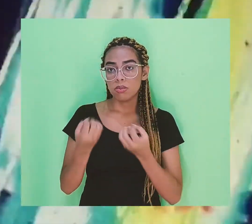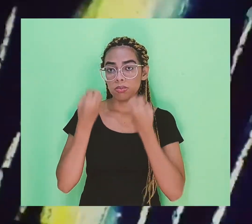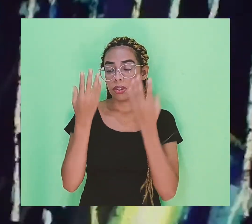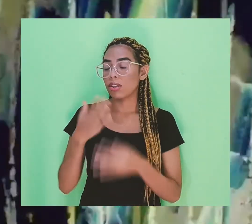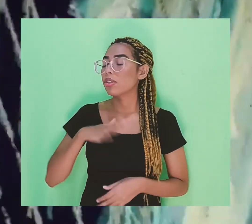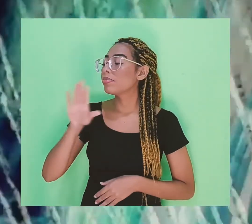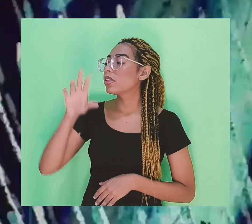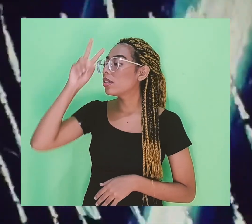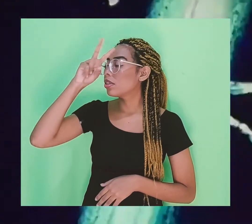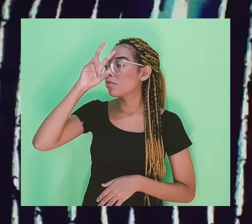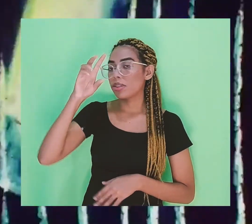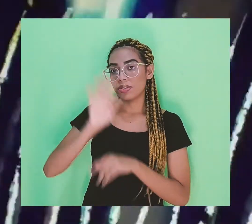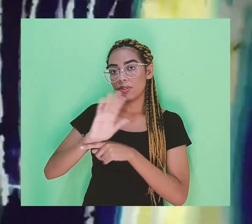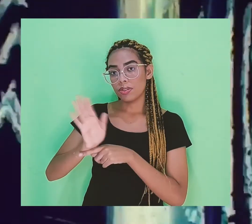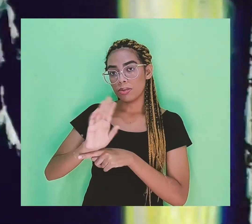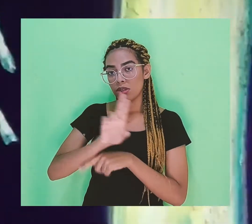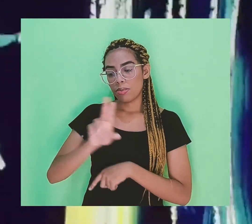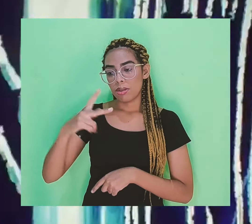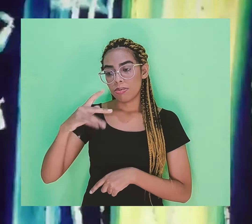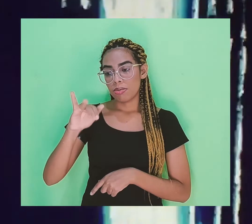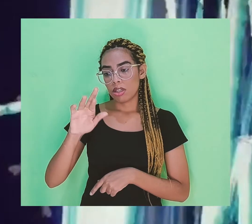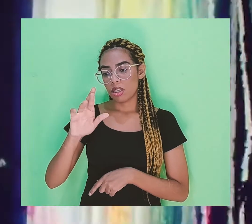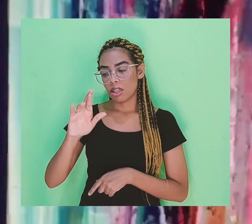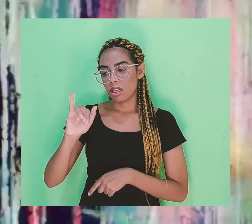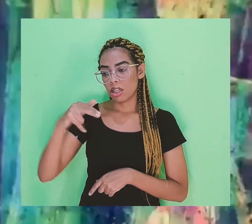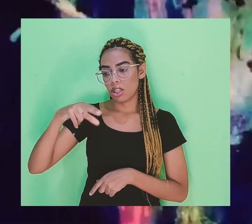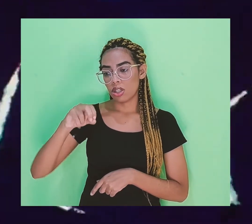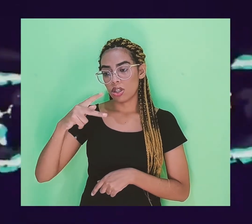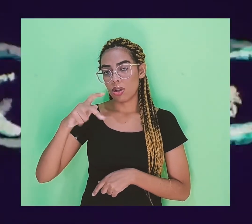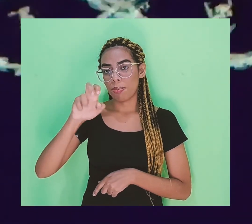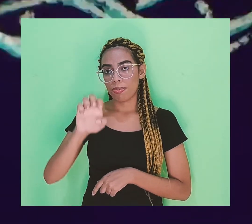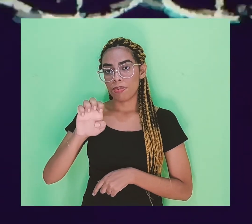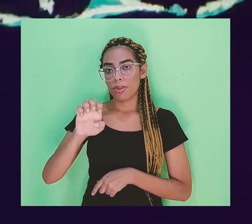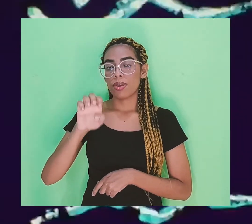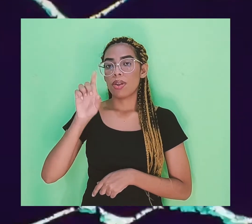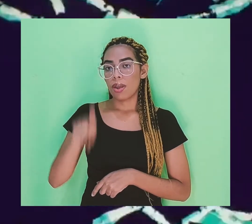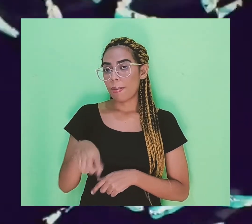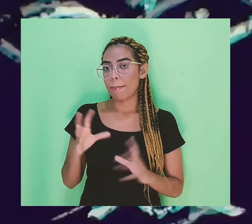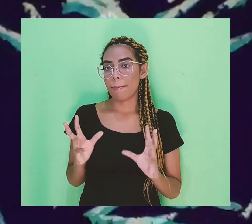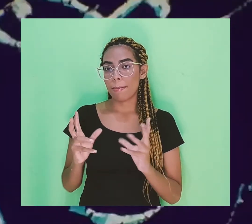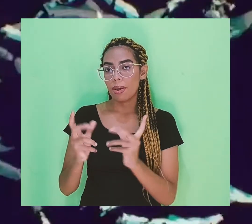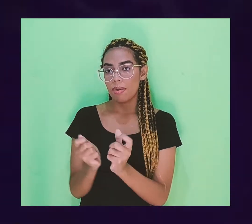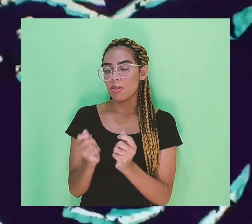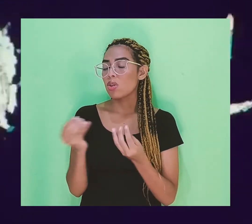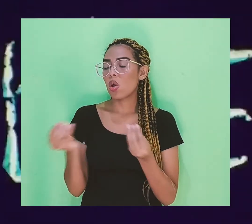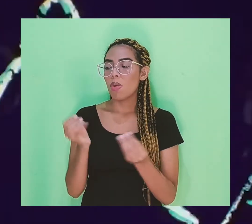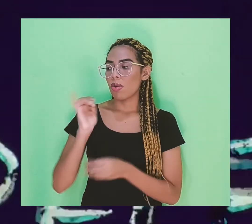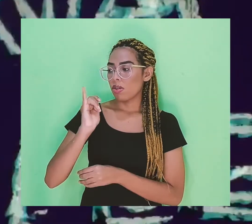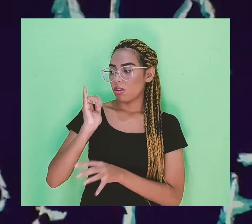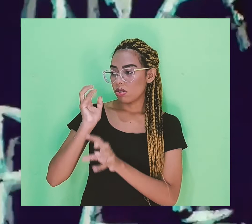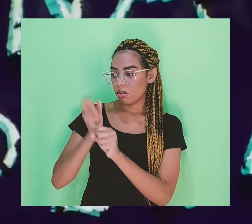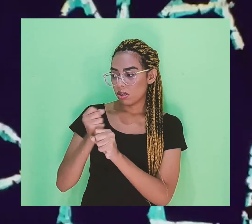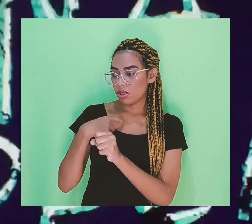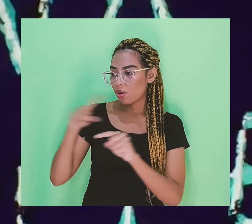nome do filme, que é um filme chamado Pirinop, Meu Primeiro Contato. Não conheço. Que é esse filme maravilhoso, que é com a história do filme. Tem